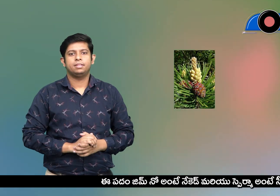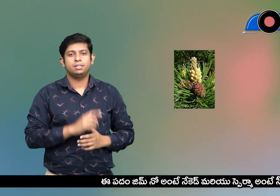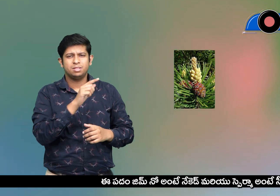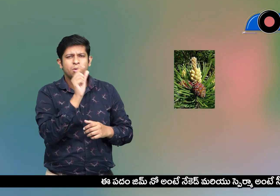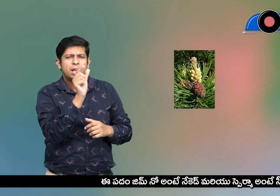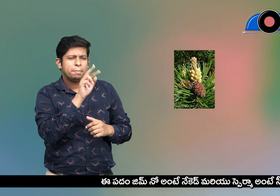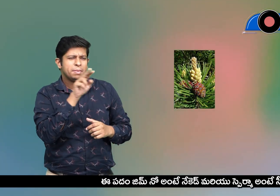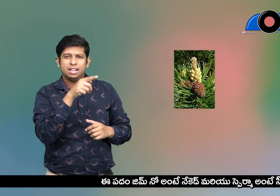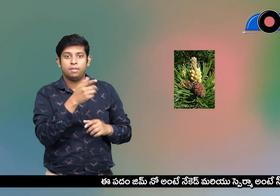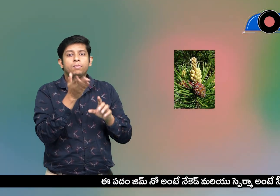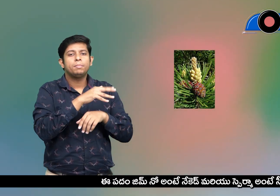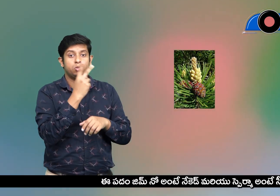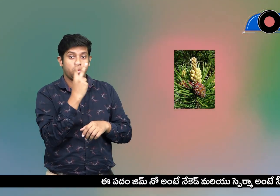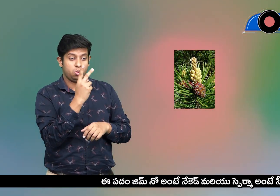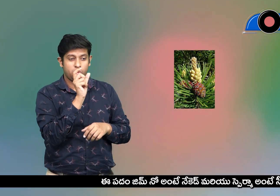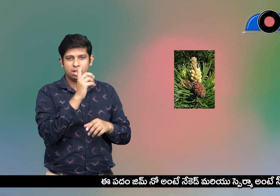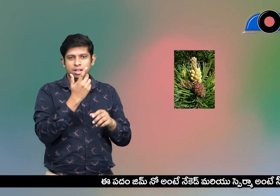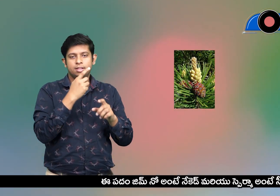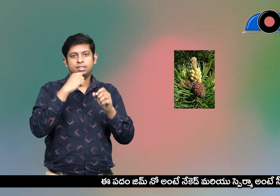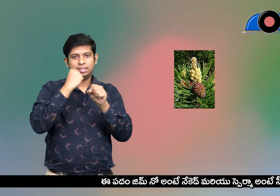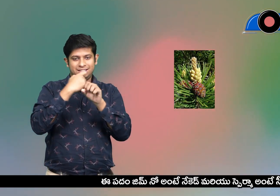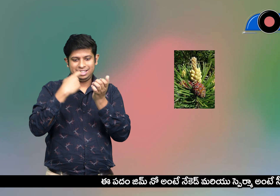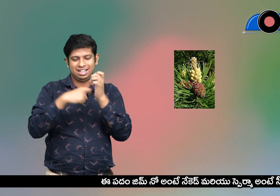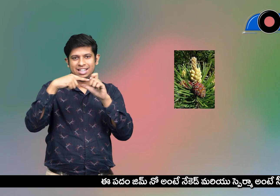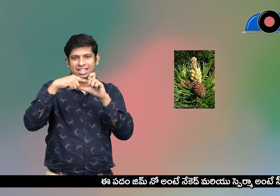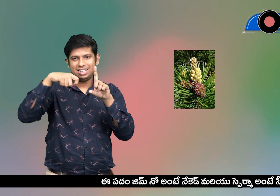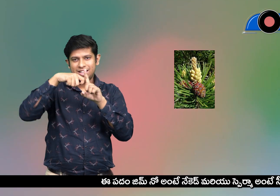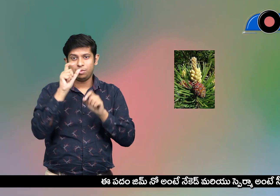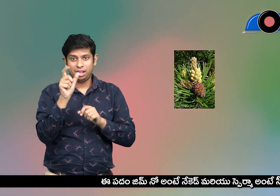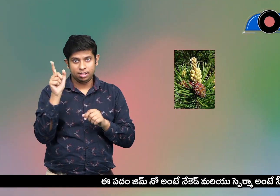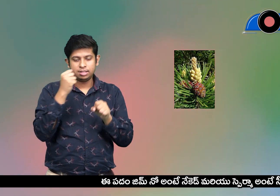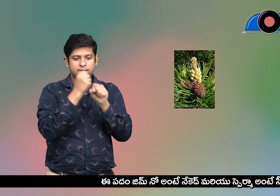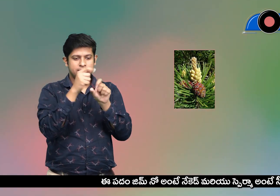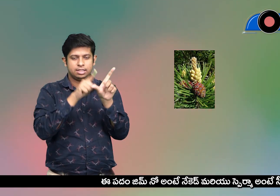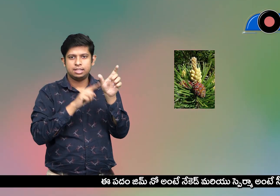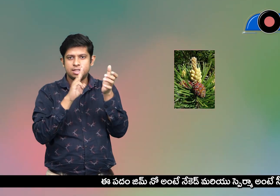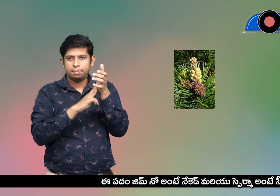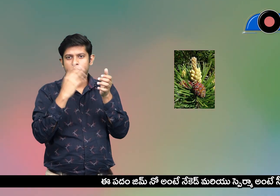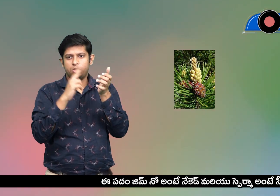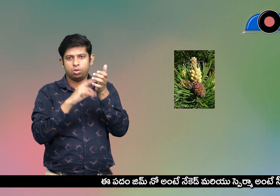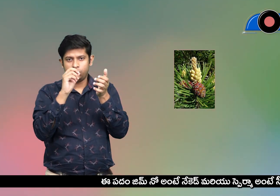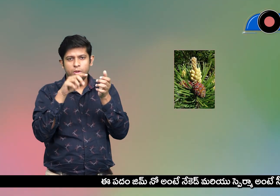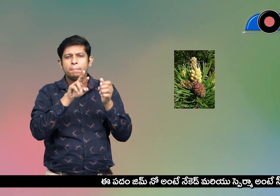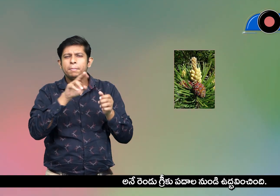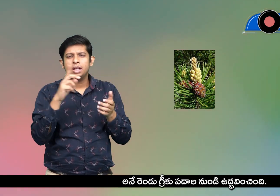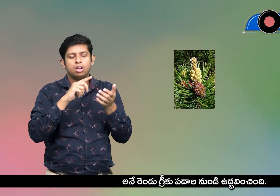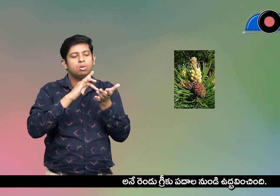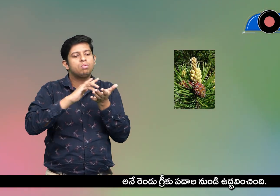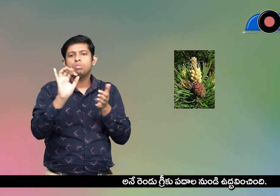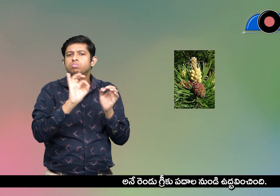ఈ పదం జిమ్నో అంటే నేకెట్ మరియు స్పెర్మా అంటే సీడ్ అనే 2